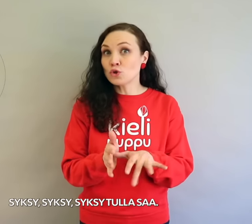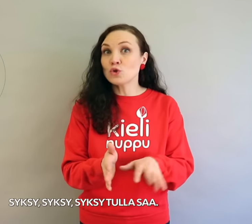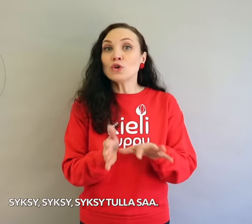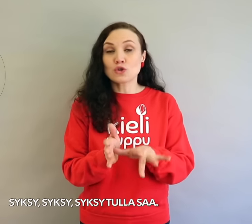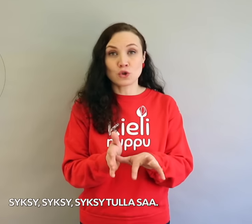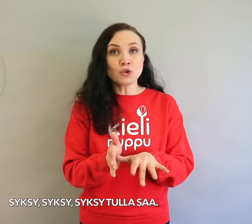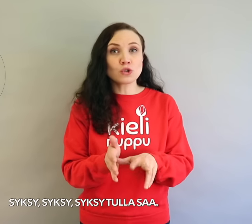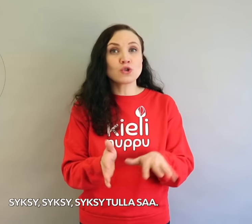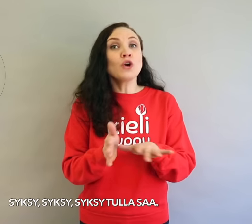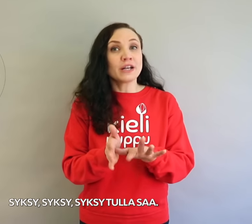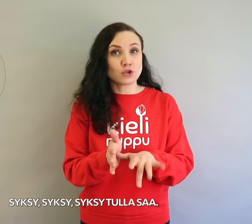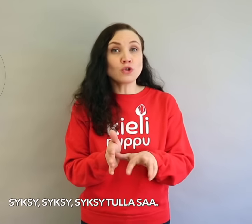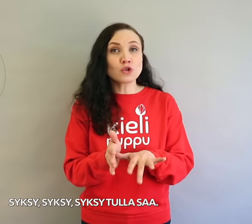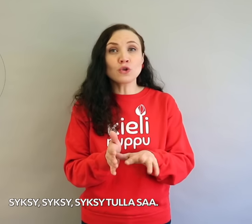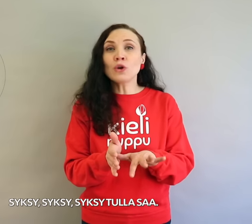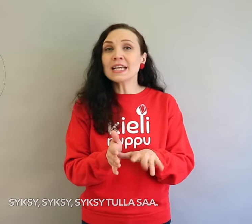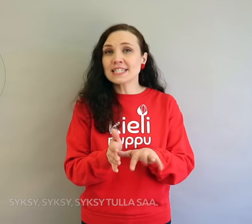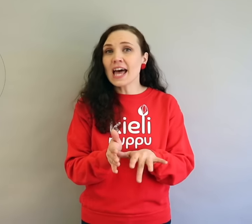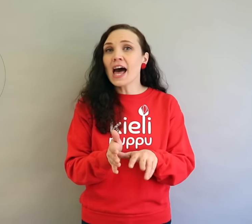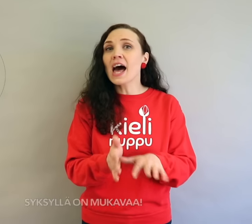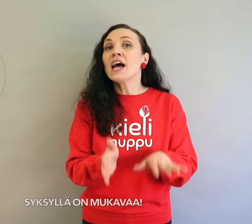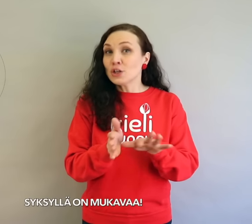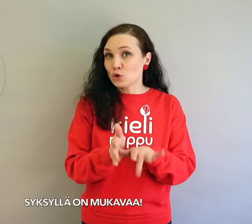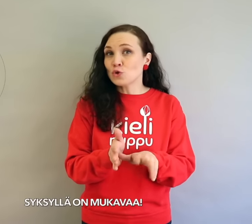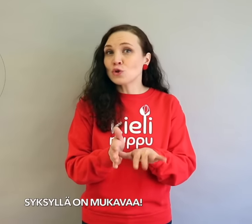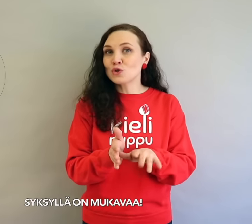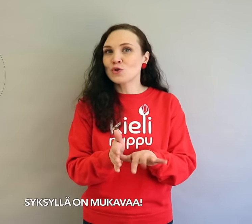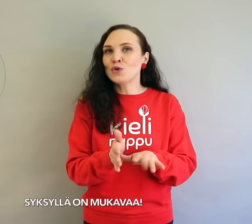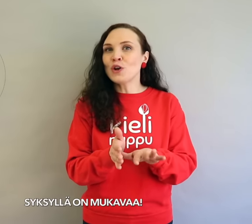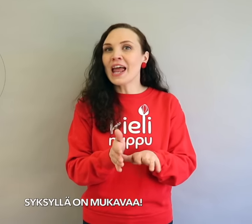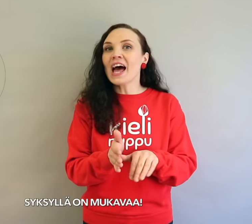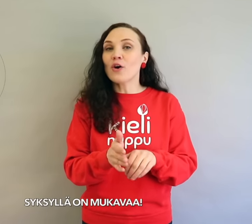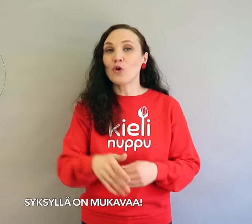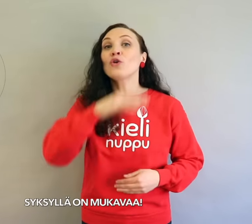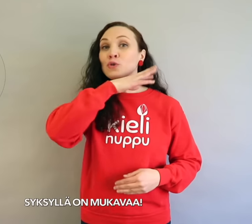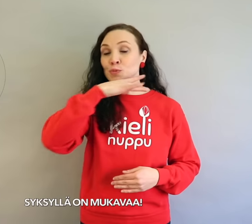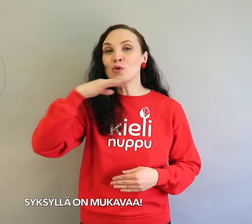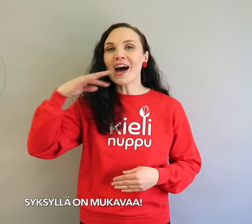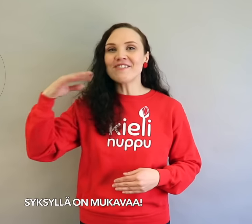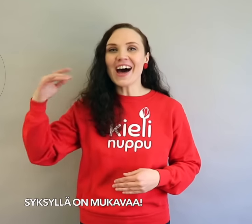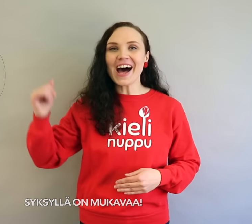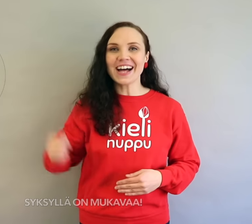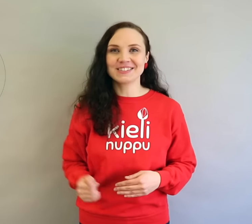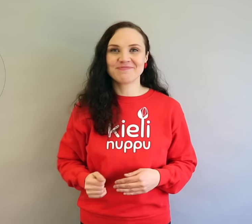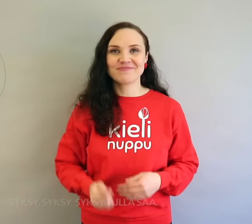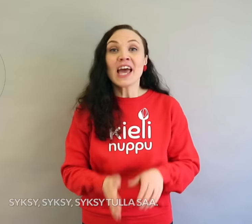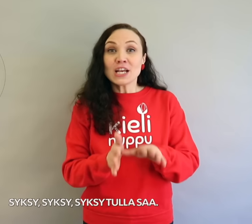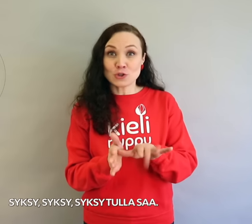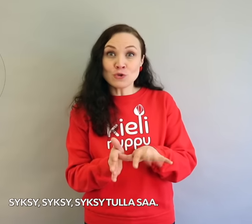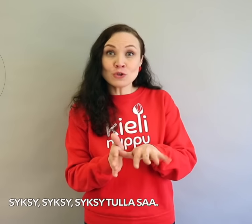Syksy, syksy, syksy tullassa, syksyllä on mukavaa.